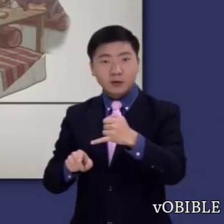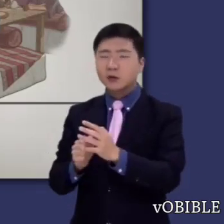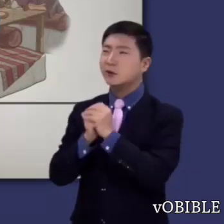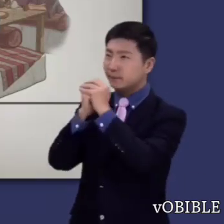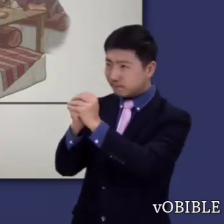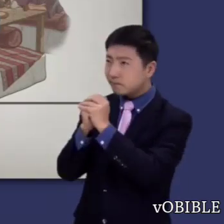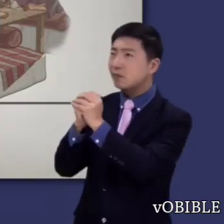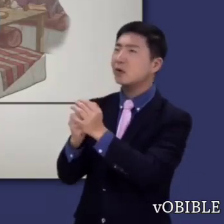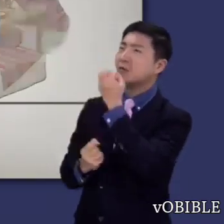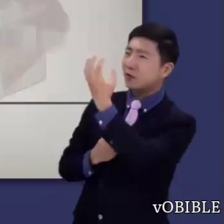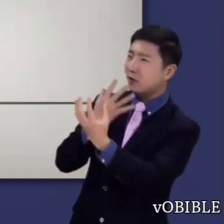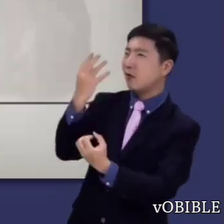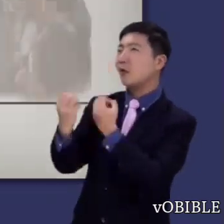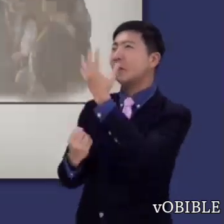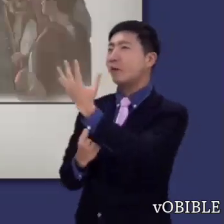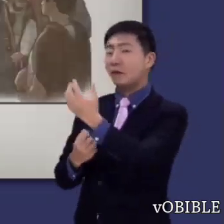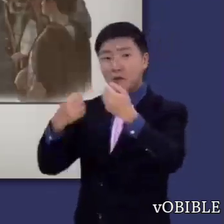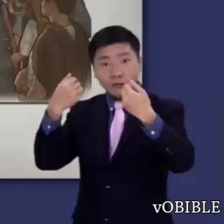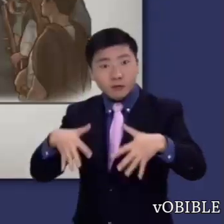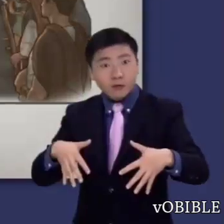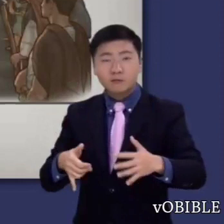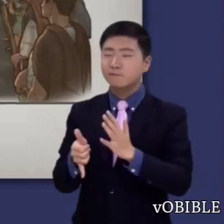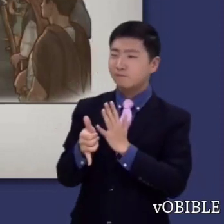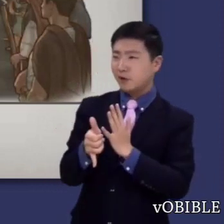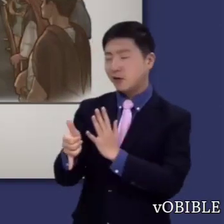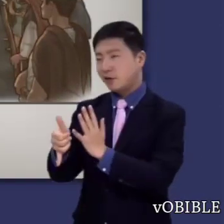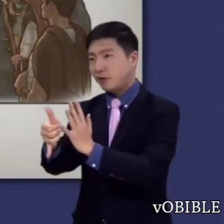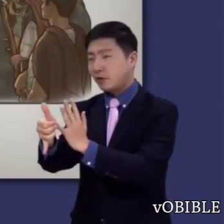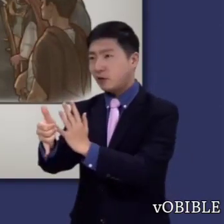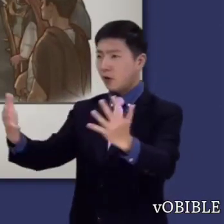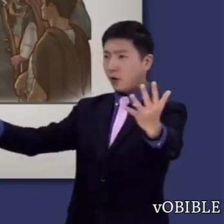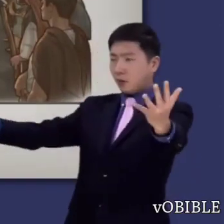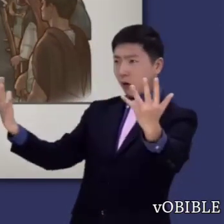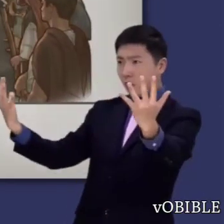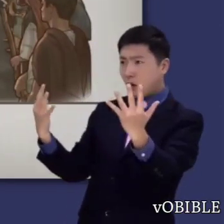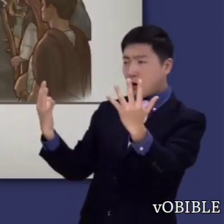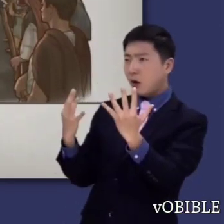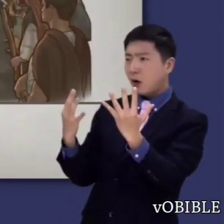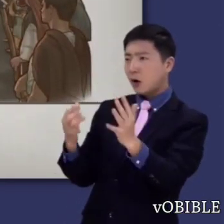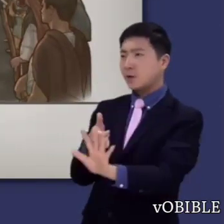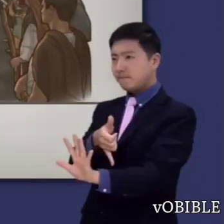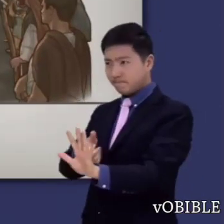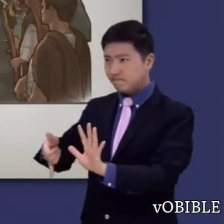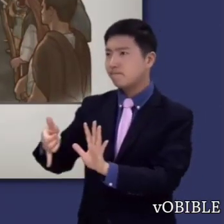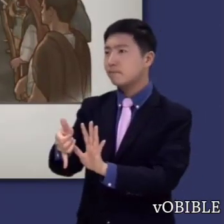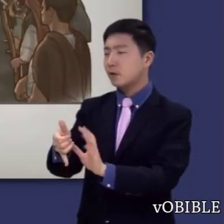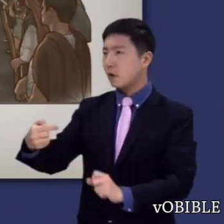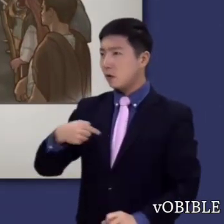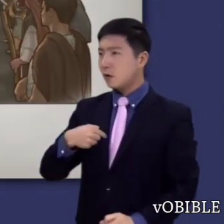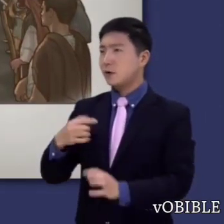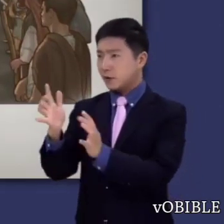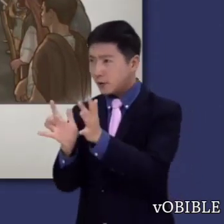前祷告的内容。后来，耶稣在客西马尼园勇敢地向前来逮捕他的